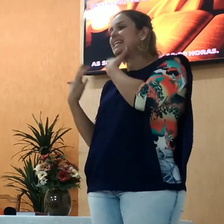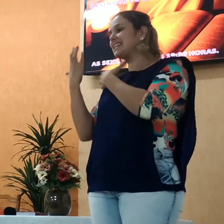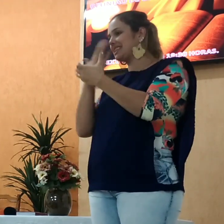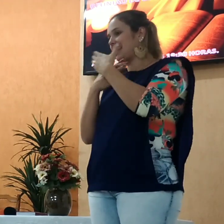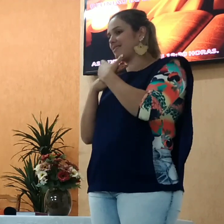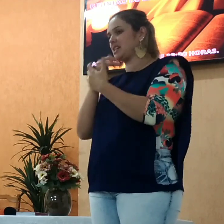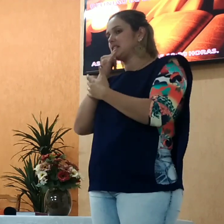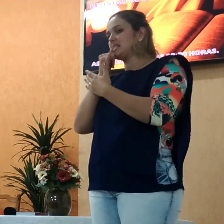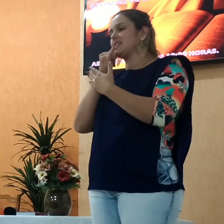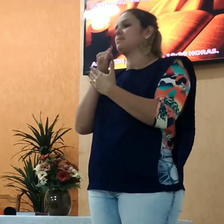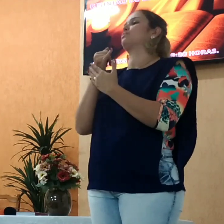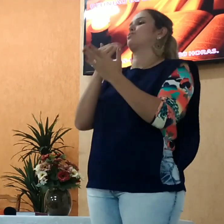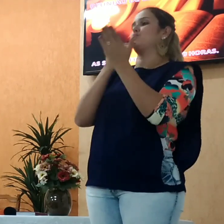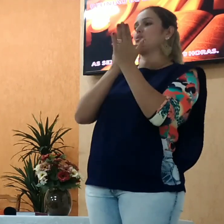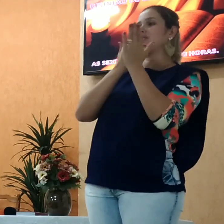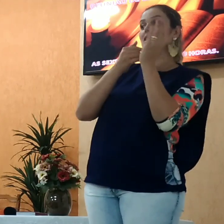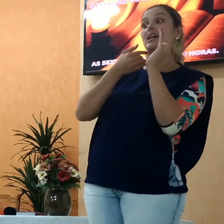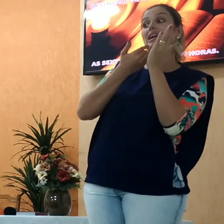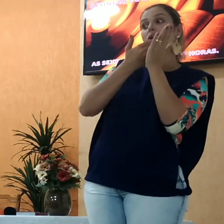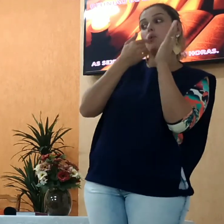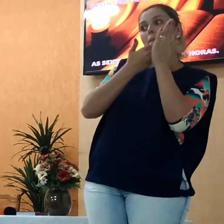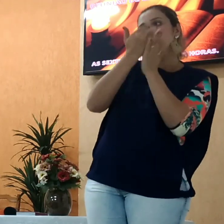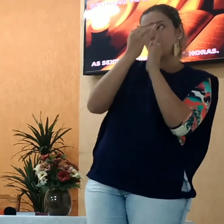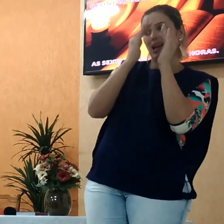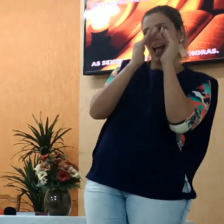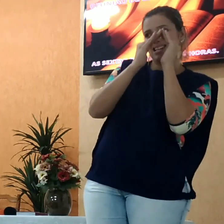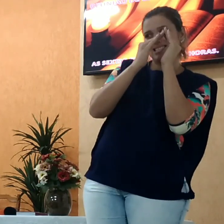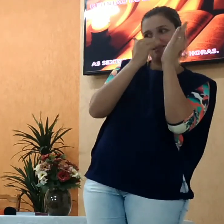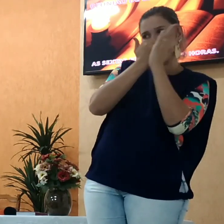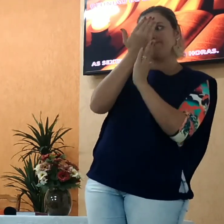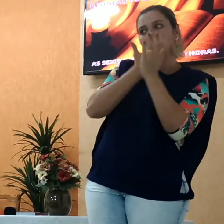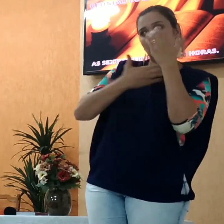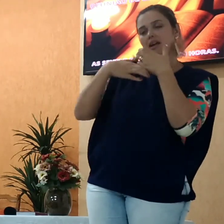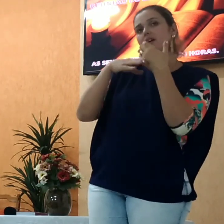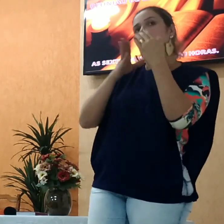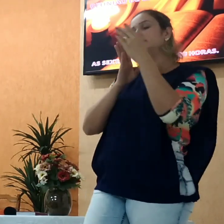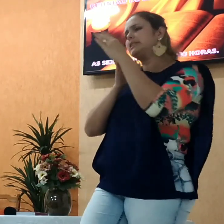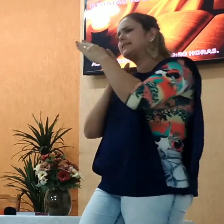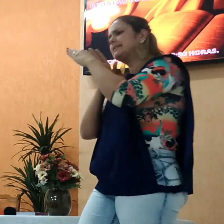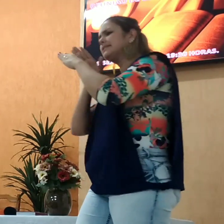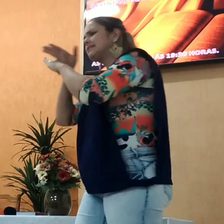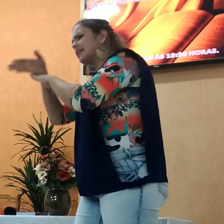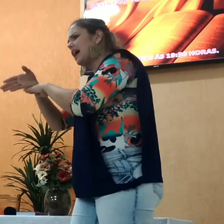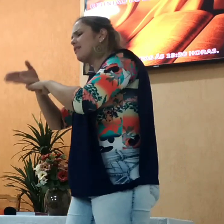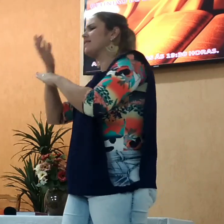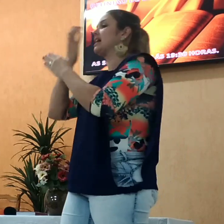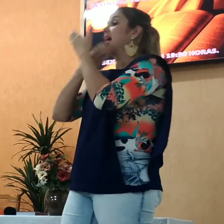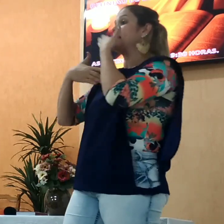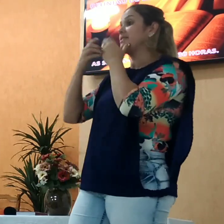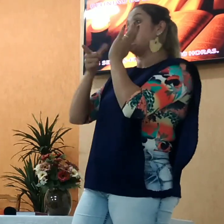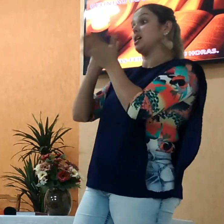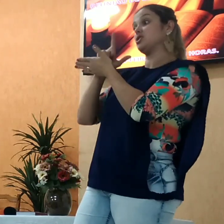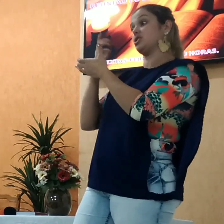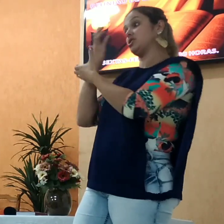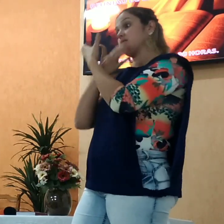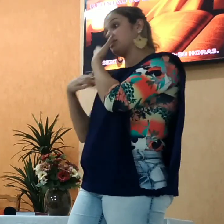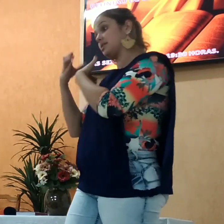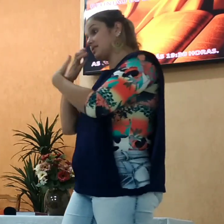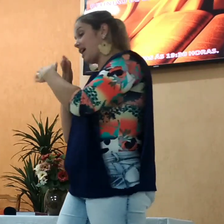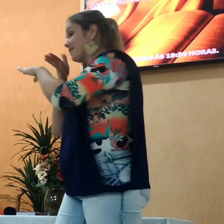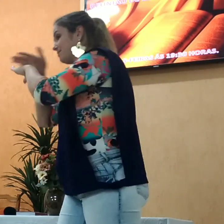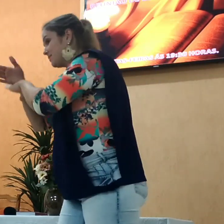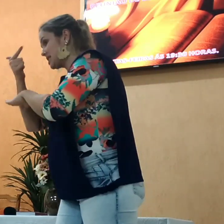segunda parte. E quando eles ultrapassavam os umbrais da porta, eles cantavam essa terceira parte, dizendo: